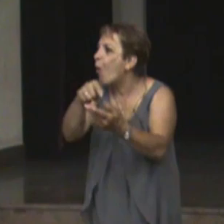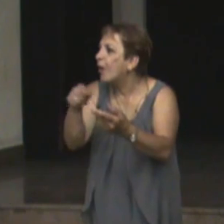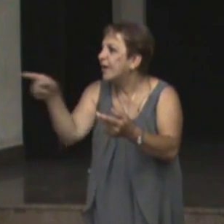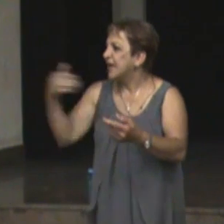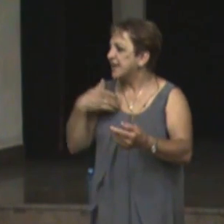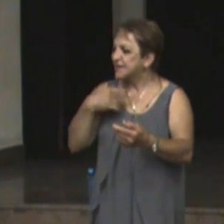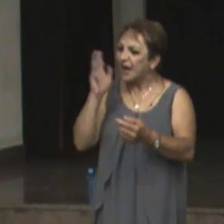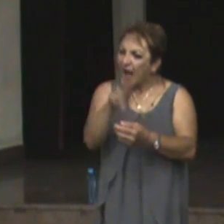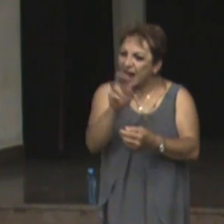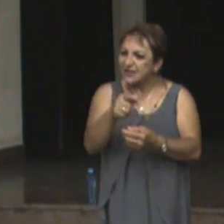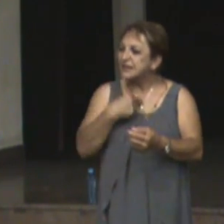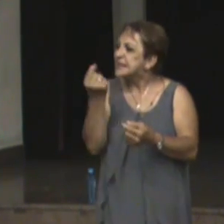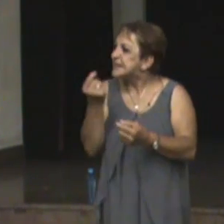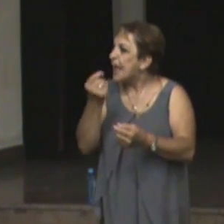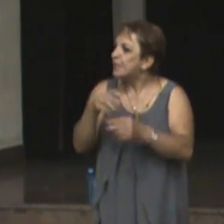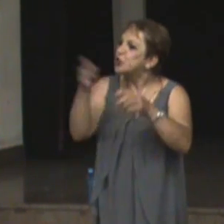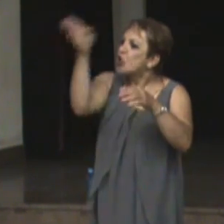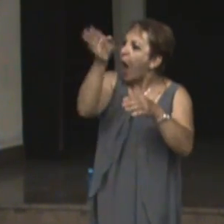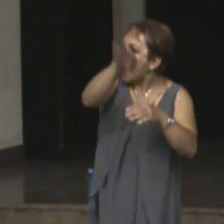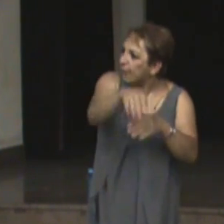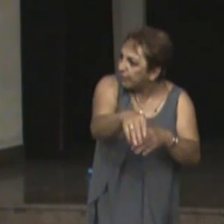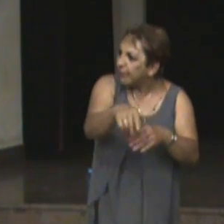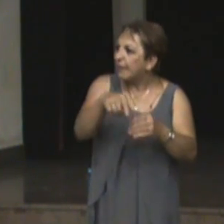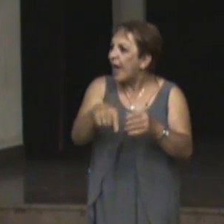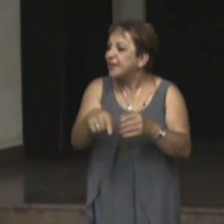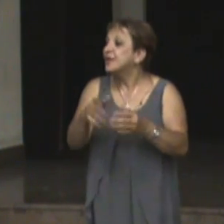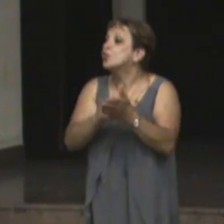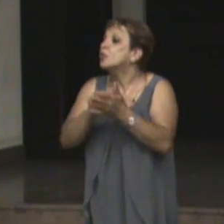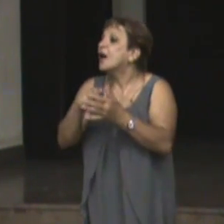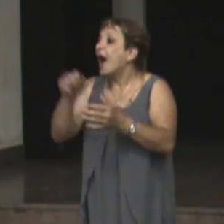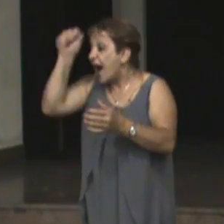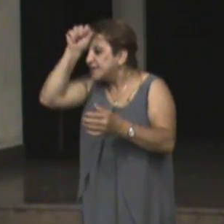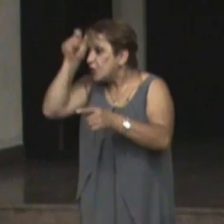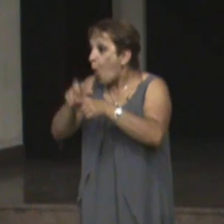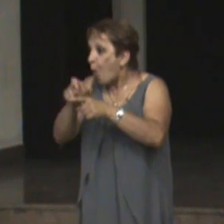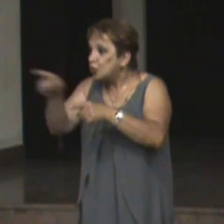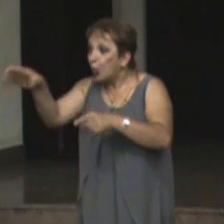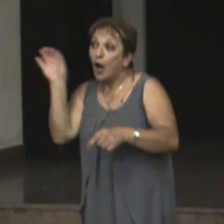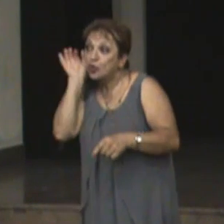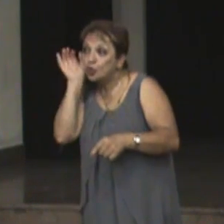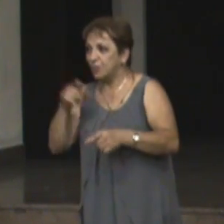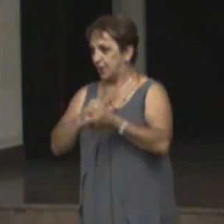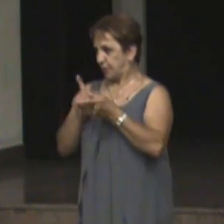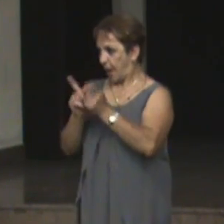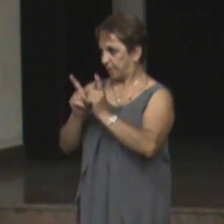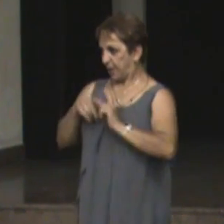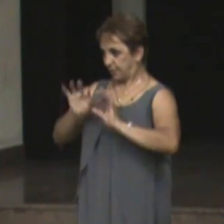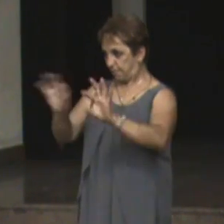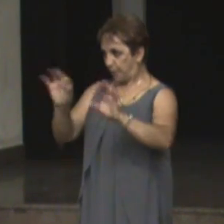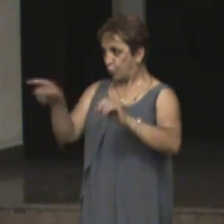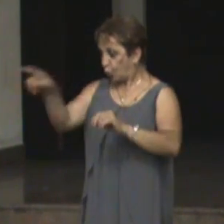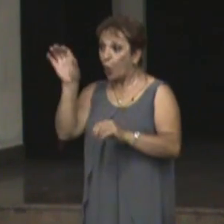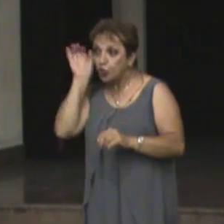Աստծո ամեն մի խոսքը իր մեջ ունի զորություն։ Եվ այդ զորությունը ինքը իրենով նաև պարտավորեցնող է